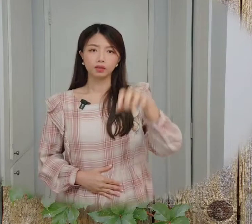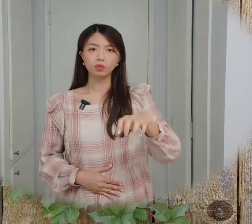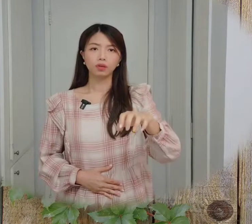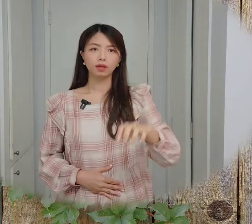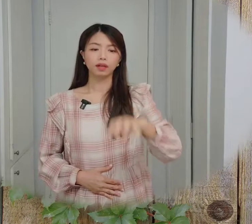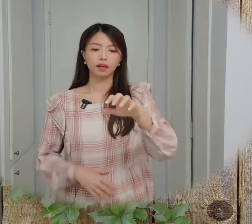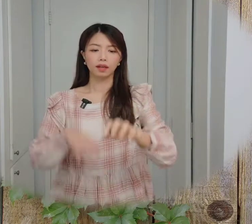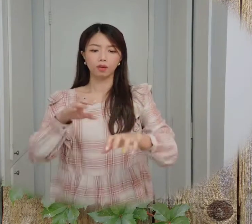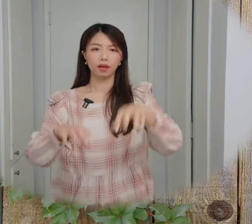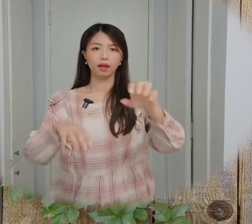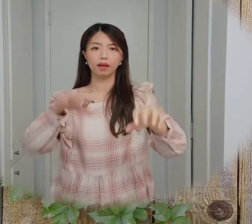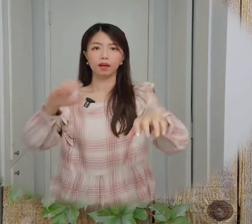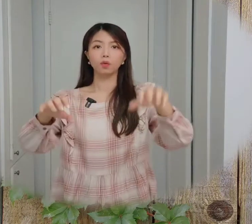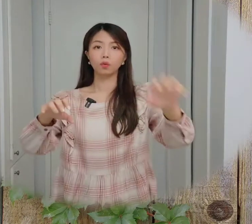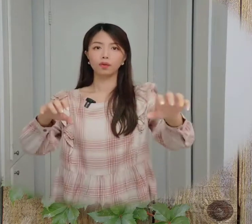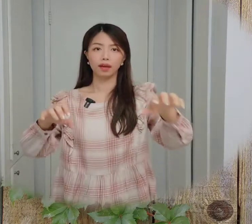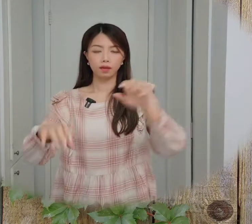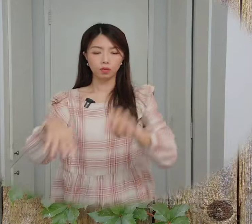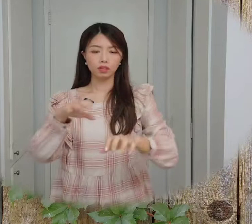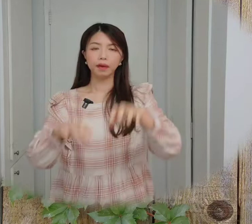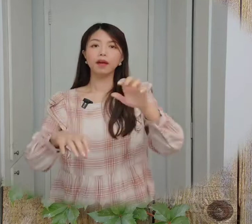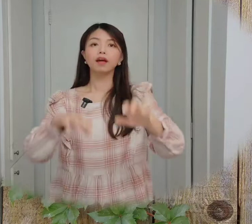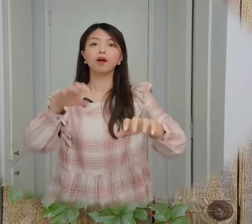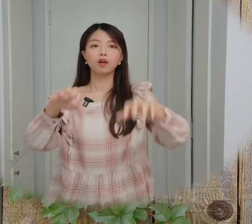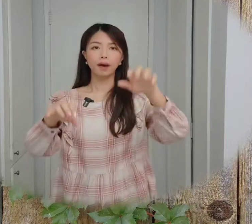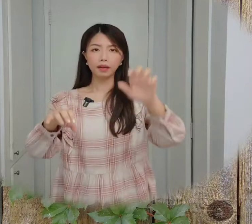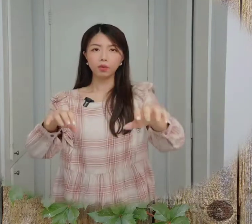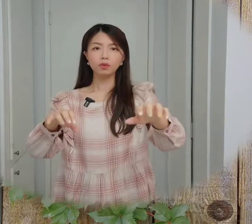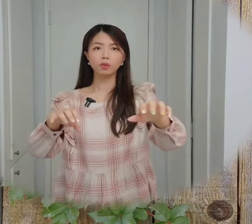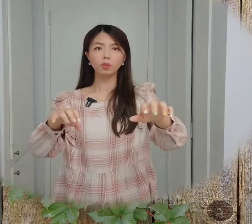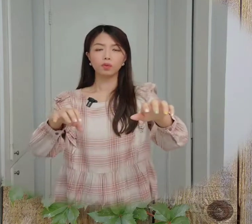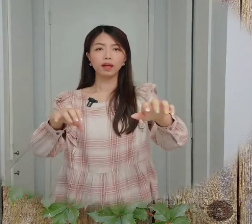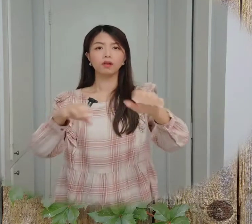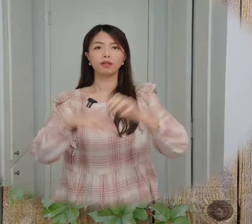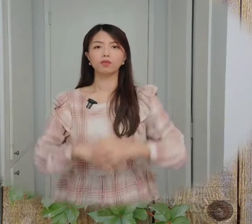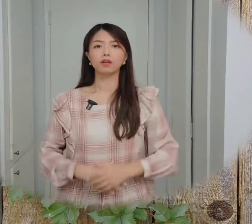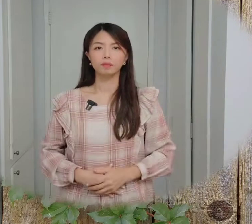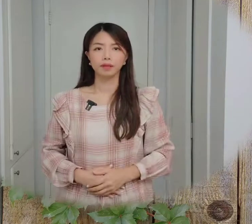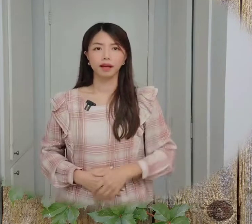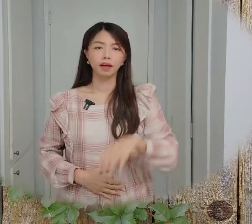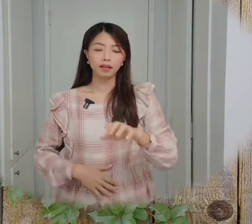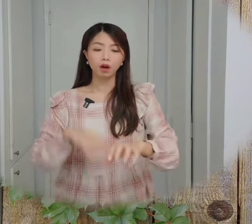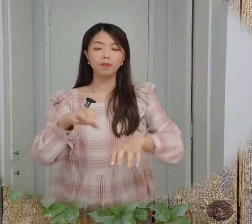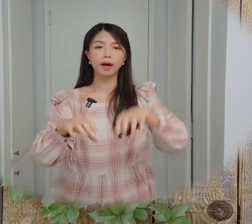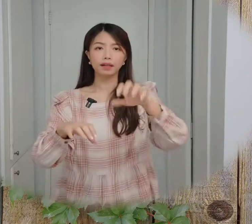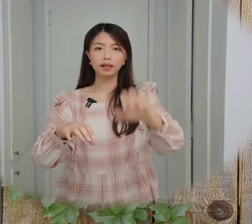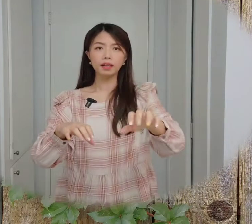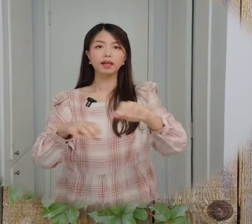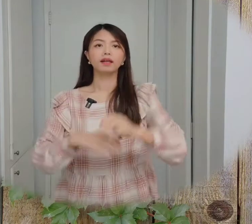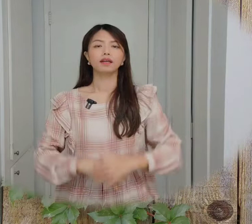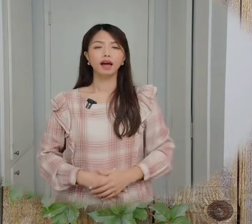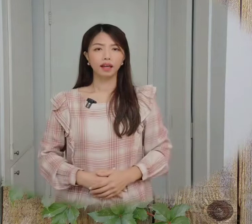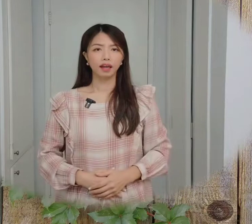이 장소 수어를 이렇게 곳곳에 두시면 열방 혹은 곳곳에 이런 뜻의 수어가 됩니다.